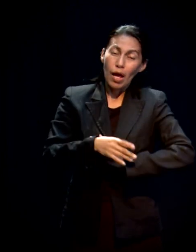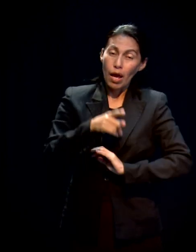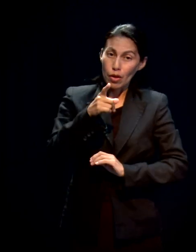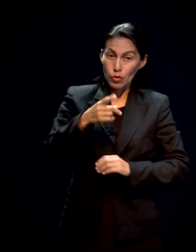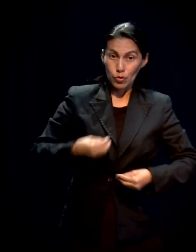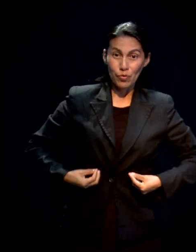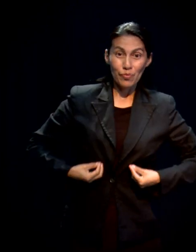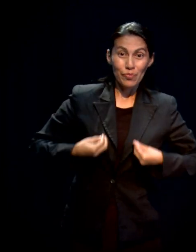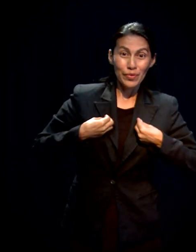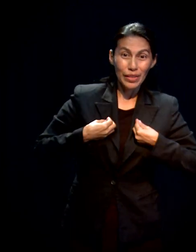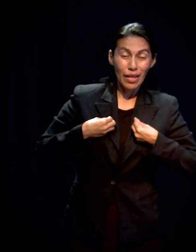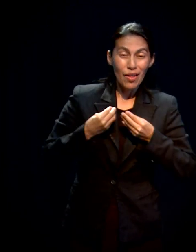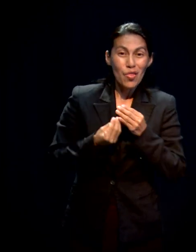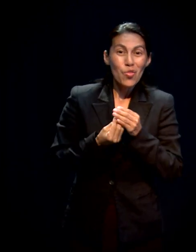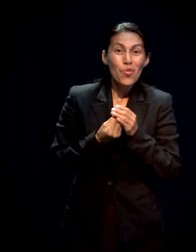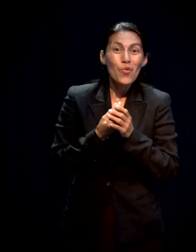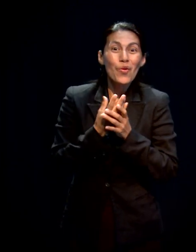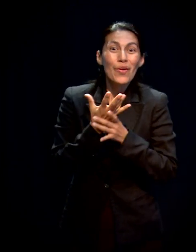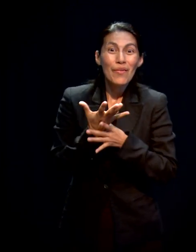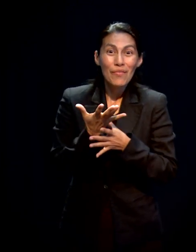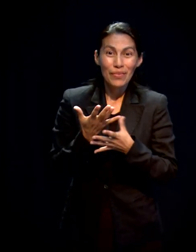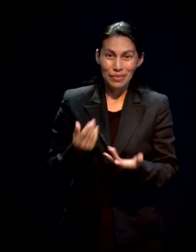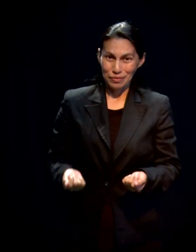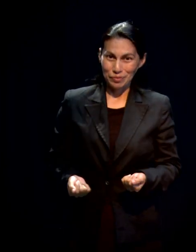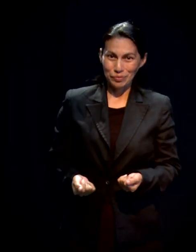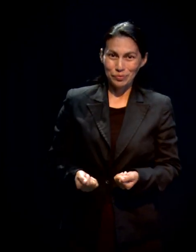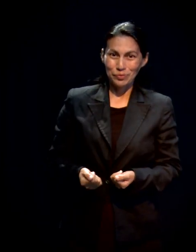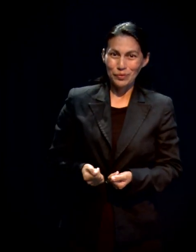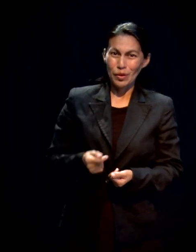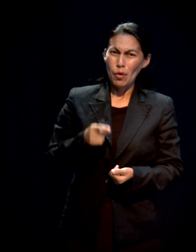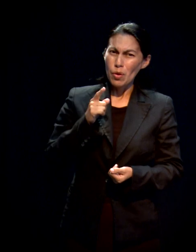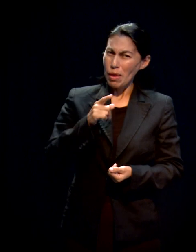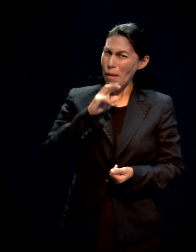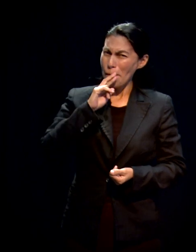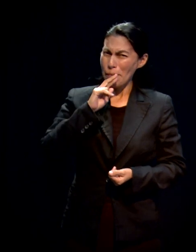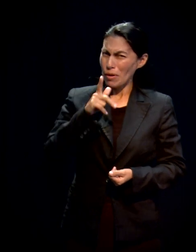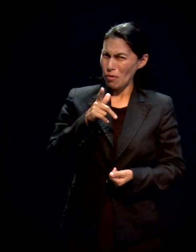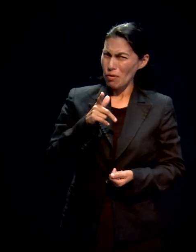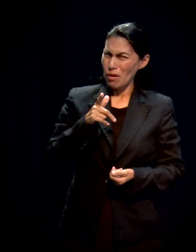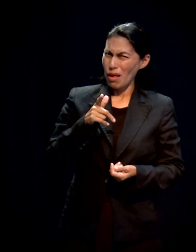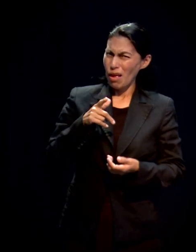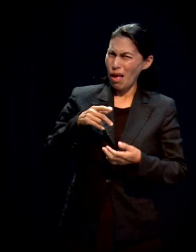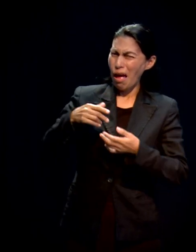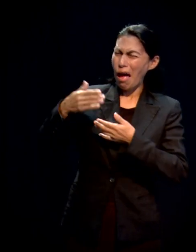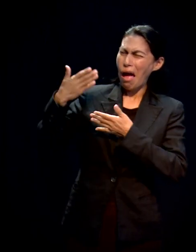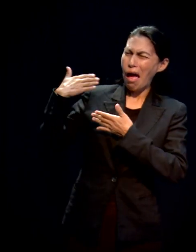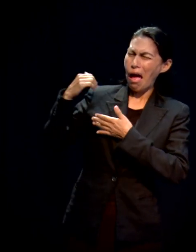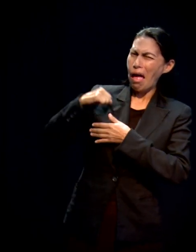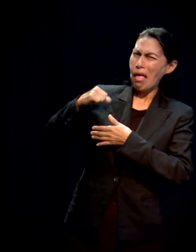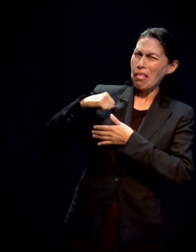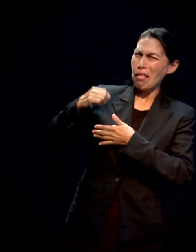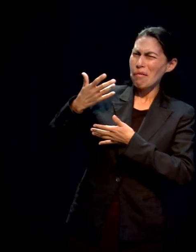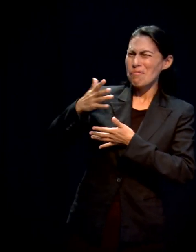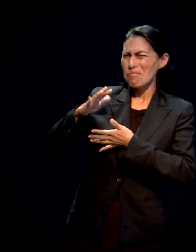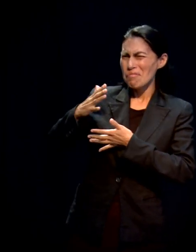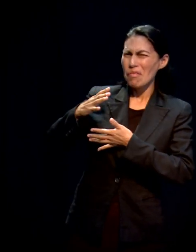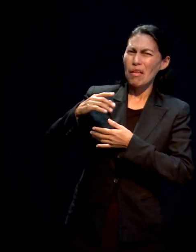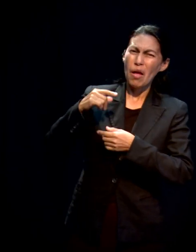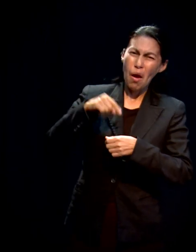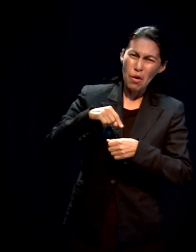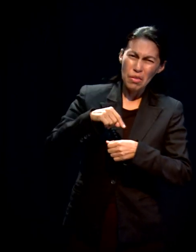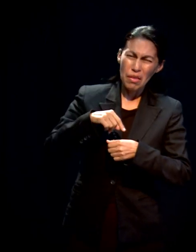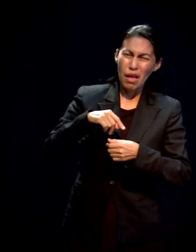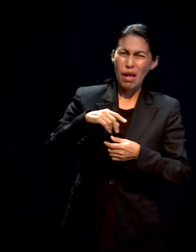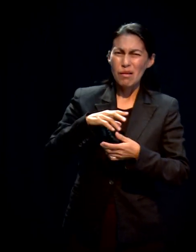espiritual en una nueva vida no una mejora de la vida antigua sino